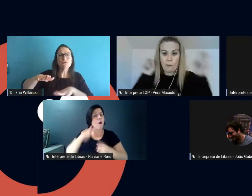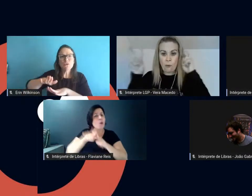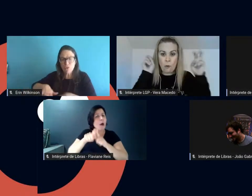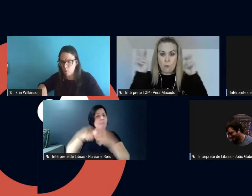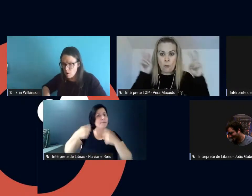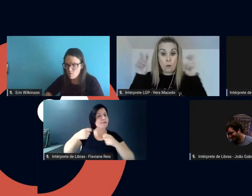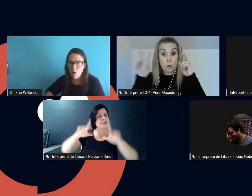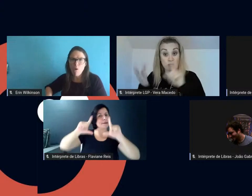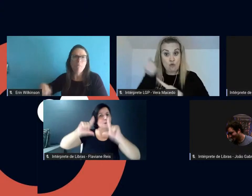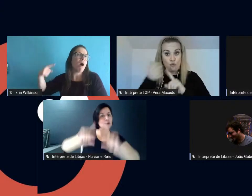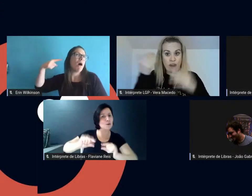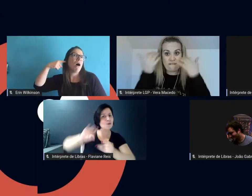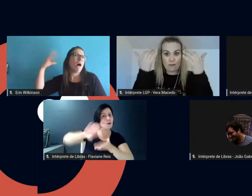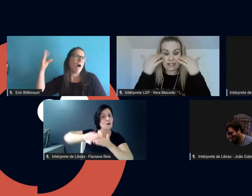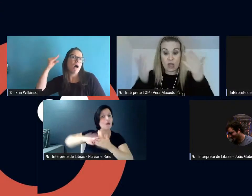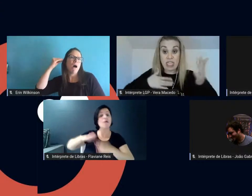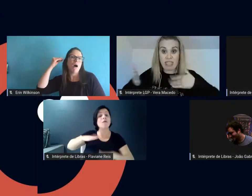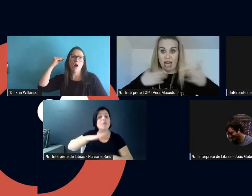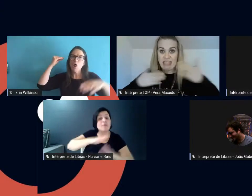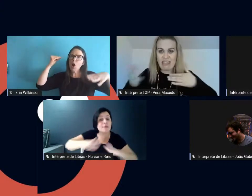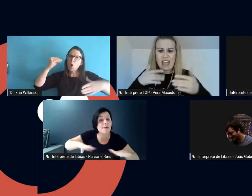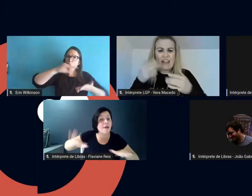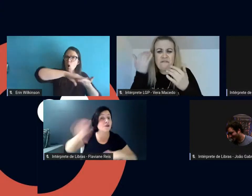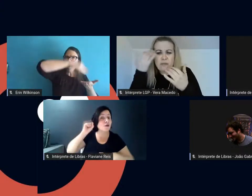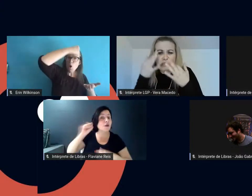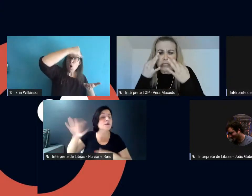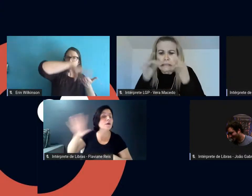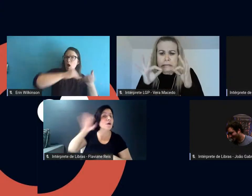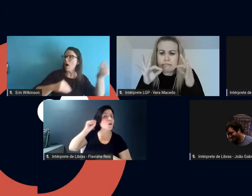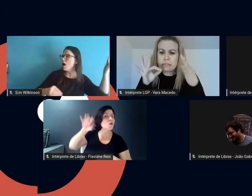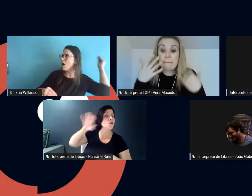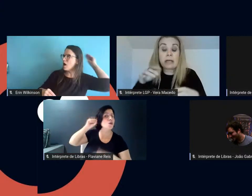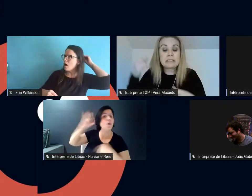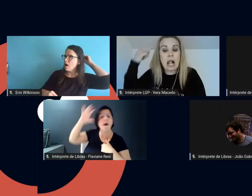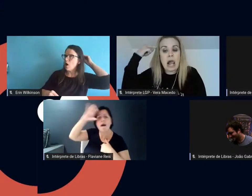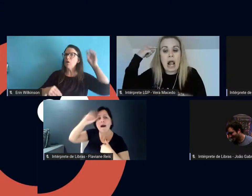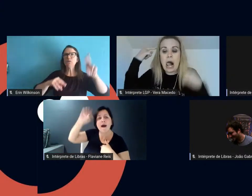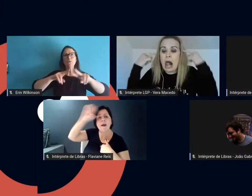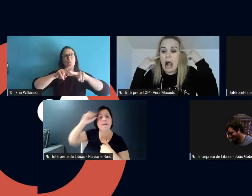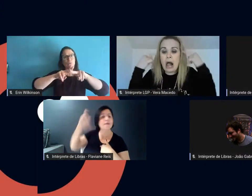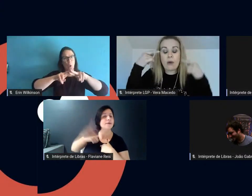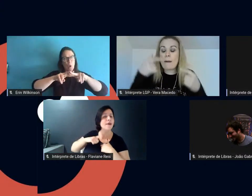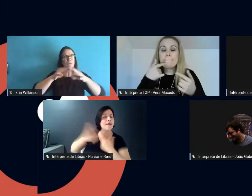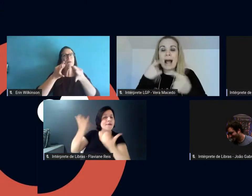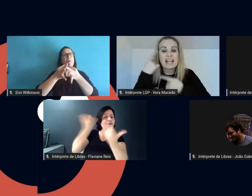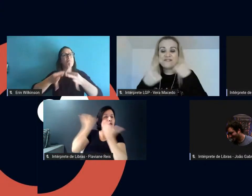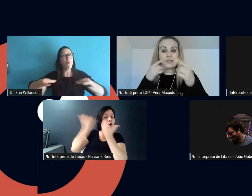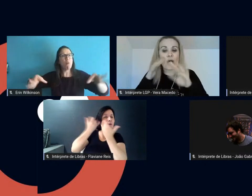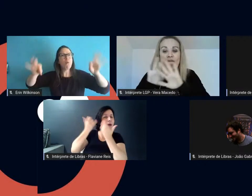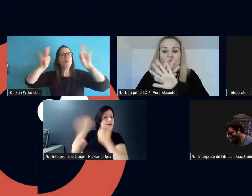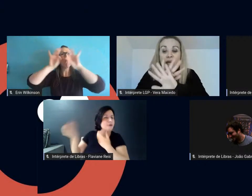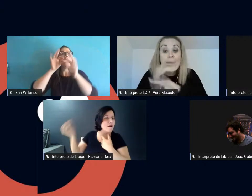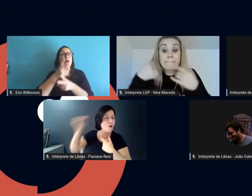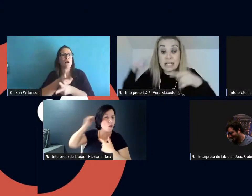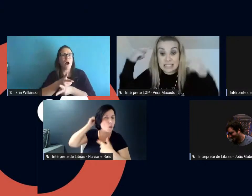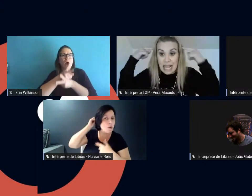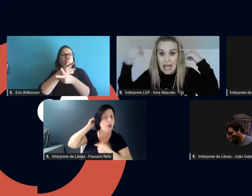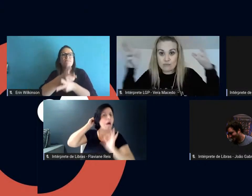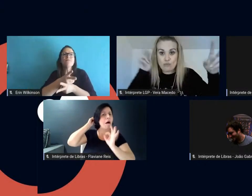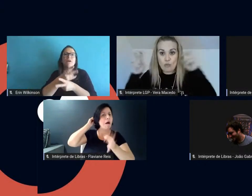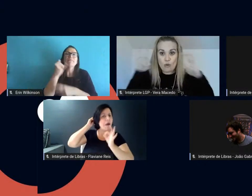e informações que às vezes são tão simples, né, e estão aí estampadas em vários em várias